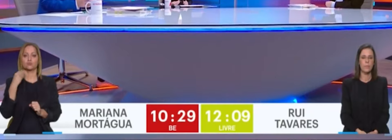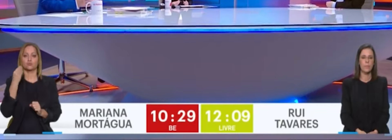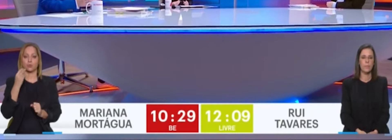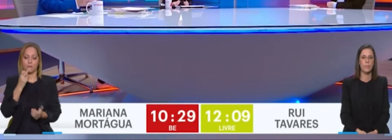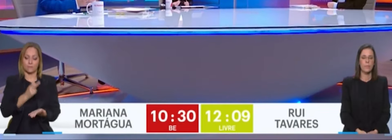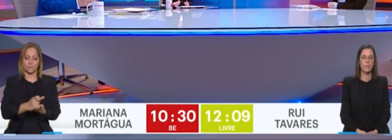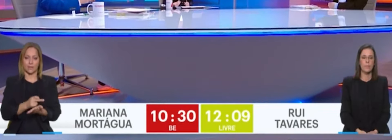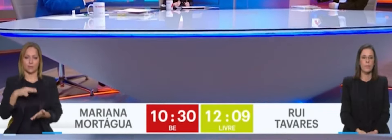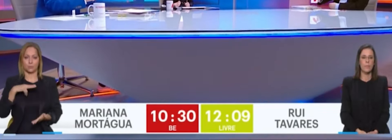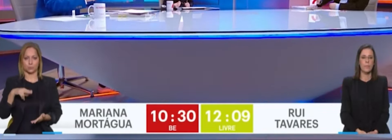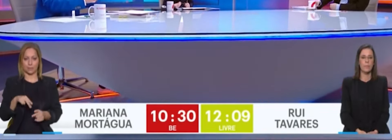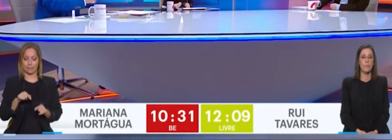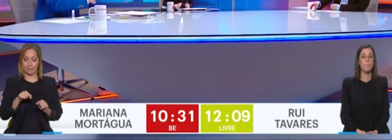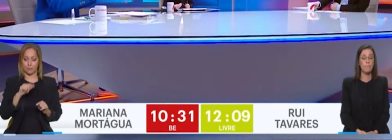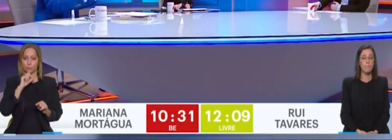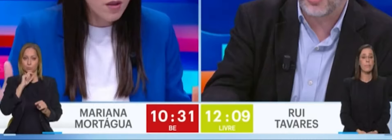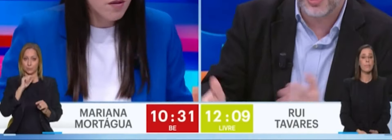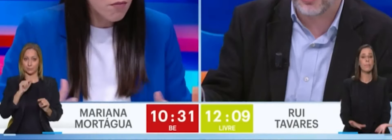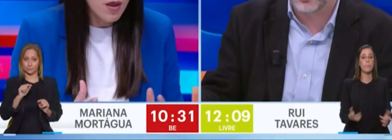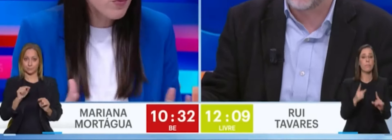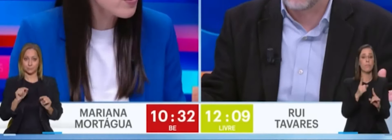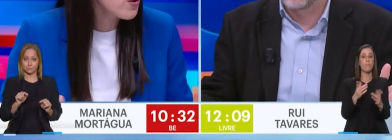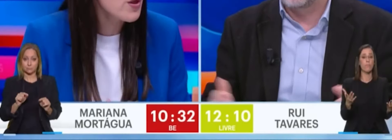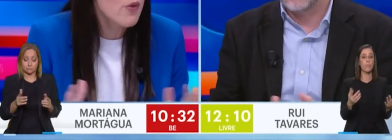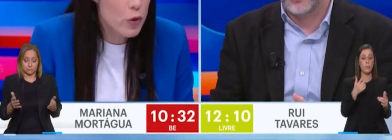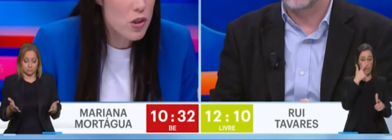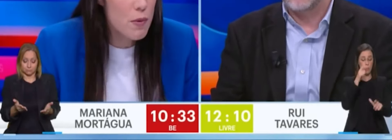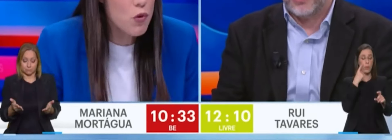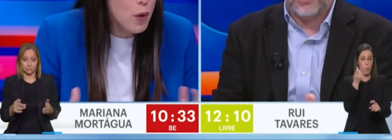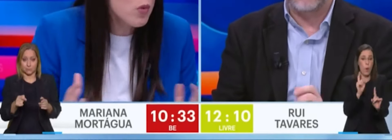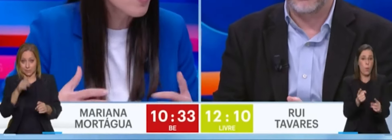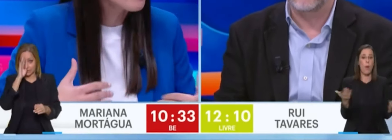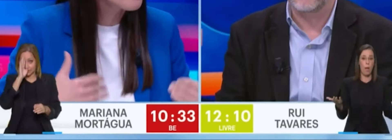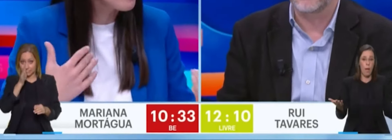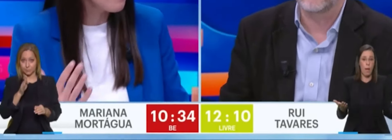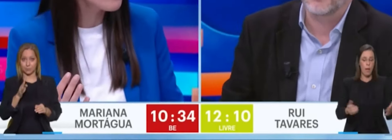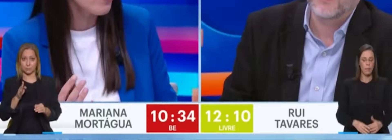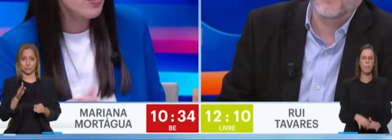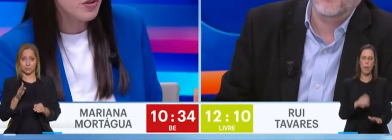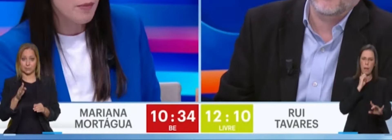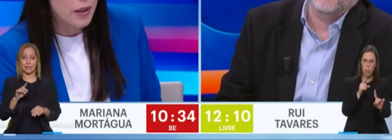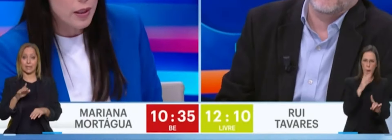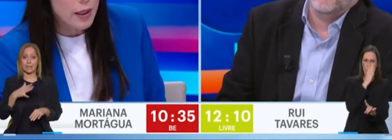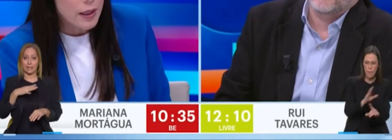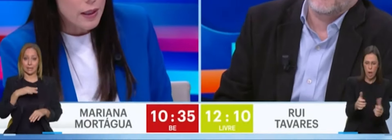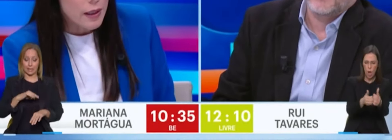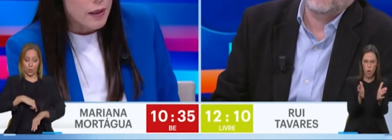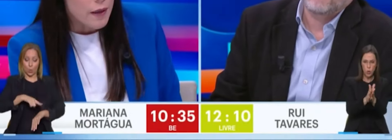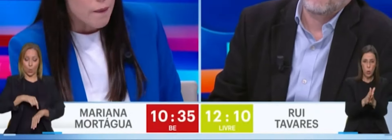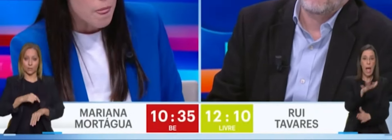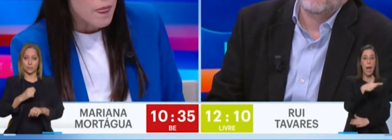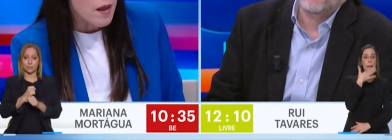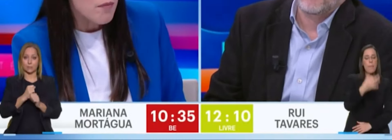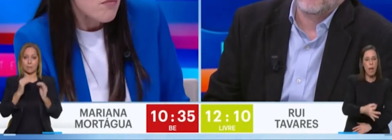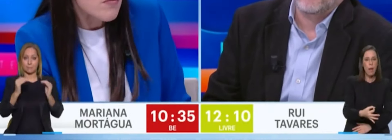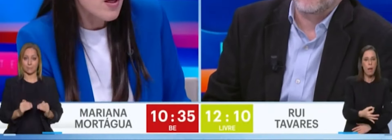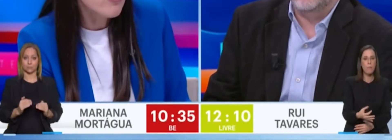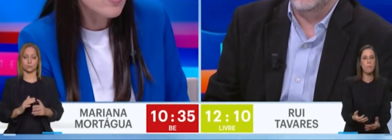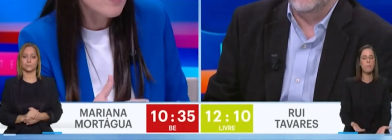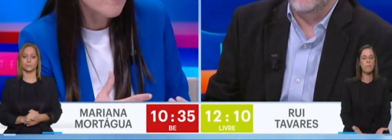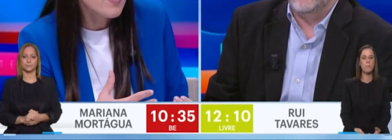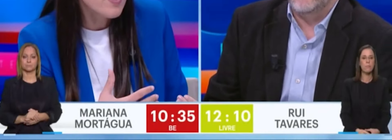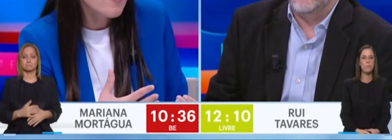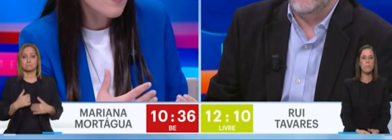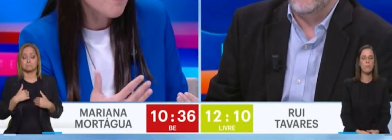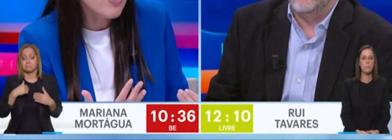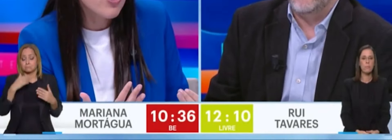eh e isso é o que dizem uma das coisas que as pessas procuram é o que nós sabemos procuram mas é possível aplicarla todos os setores bom acho